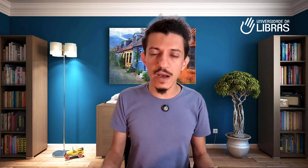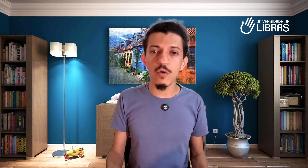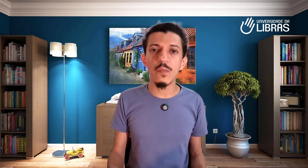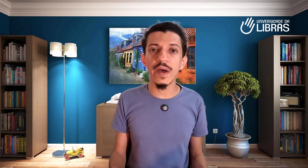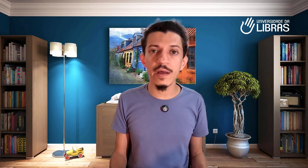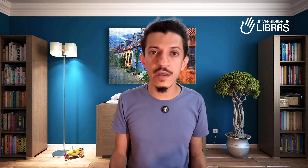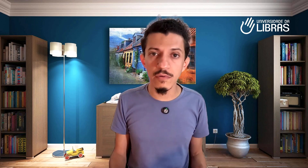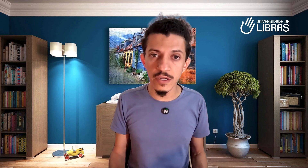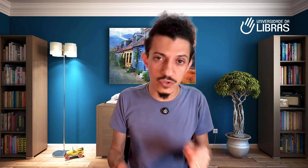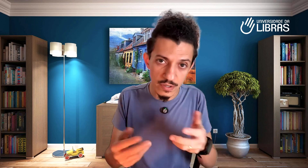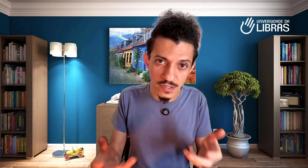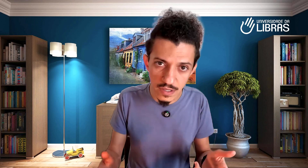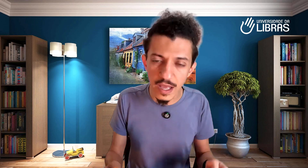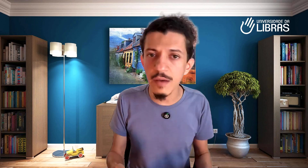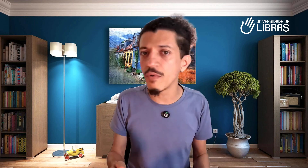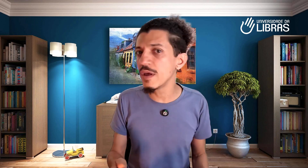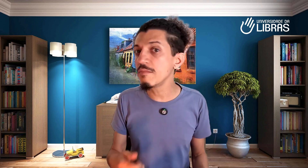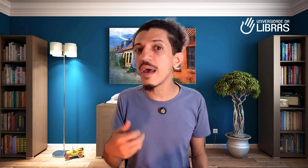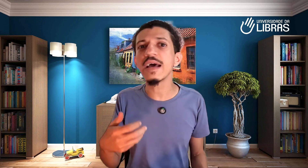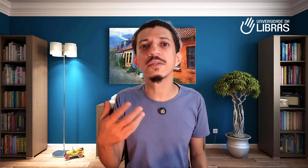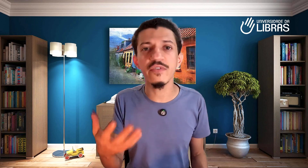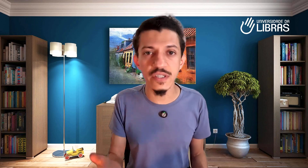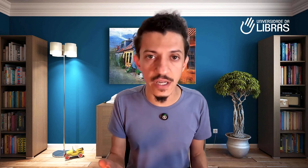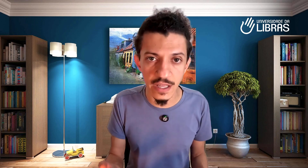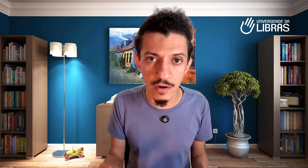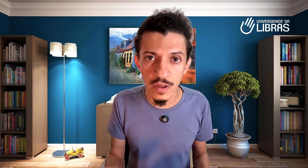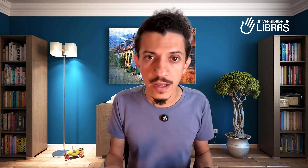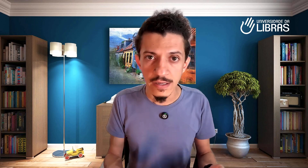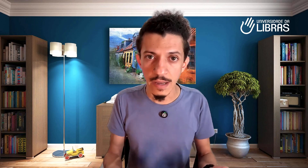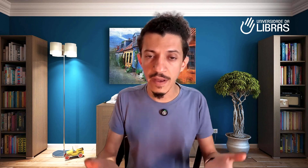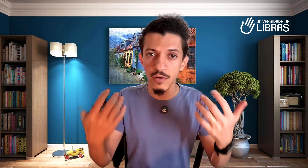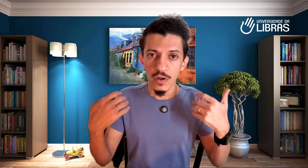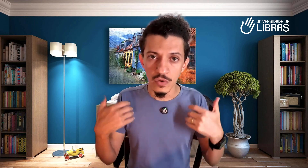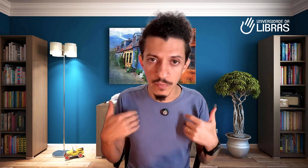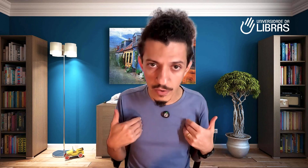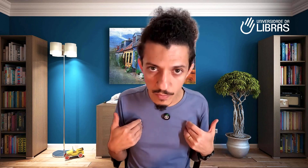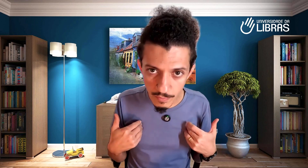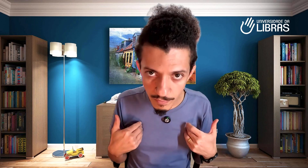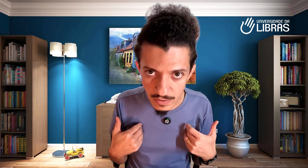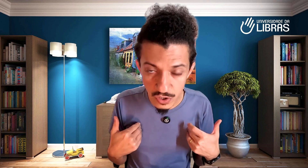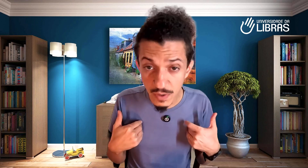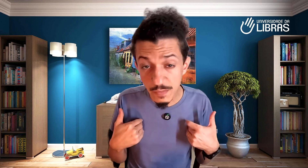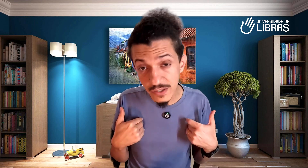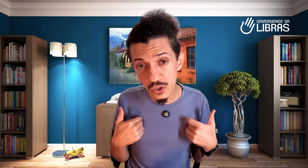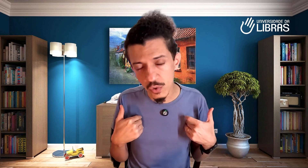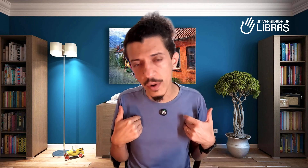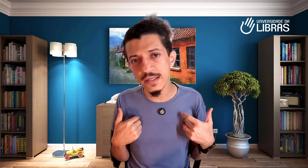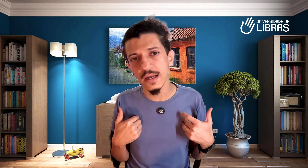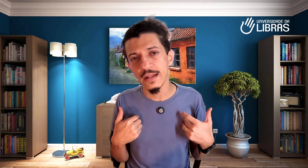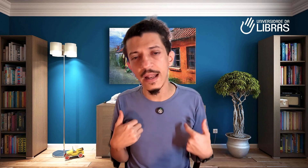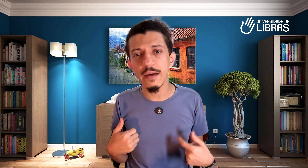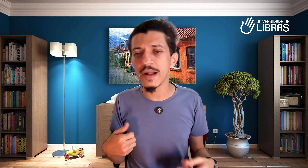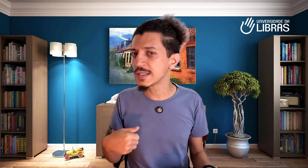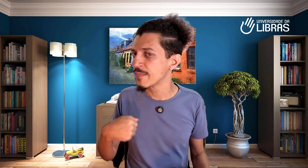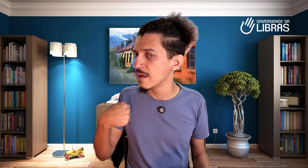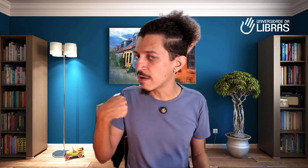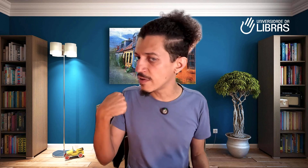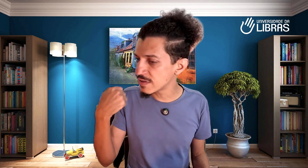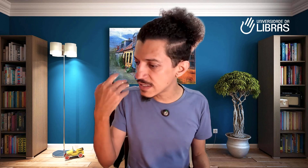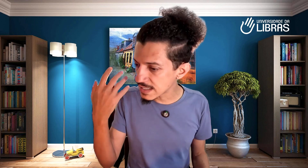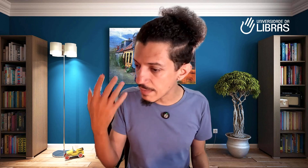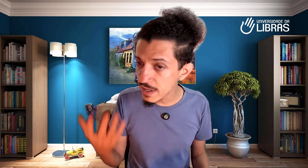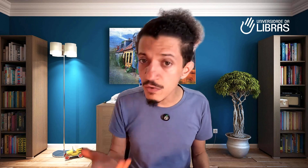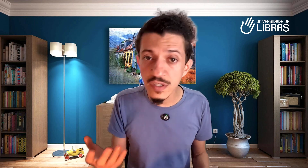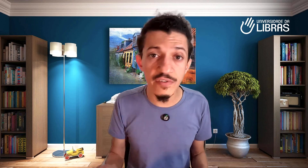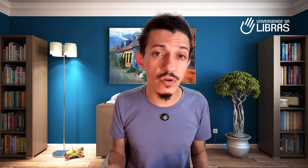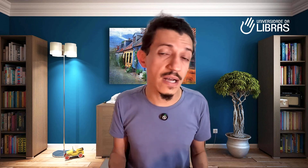já me acompanhando aqui durante todo esse tempo, e mesmo você já sabendo dos meus bastidores a Libras, talvez você